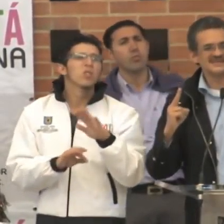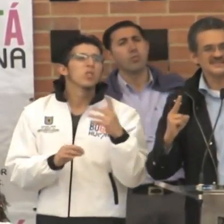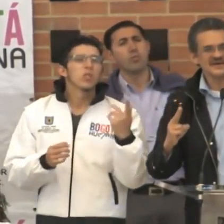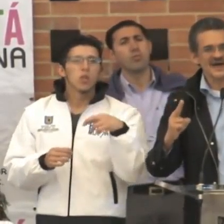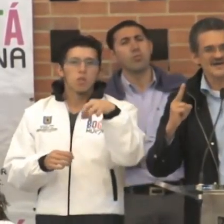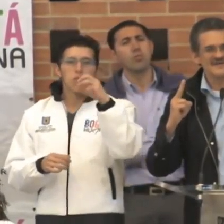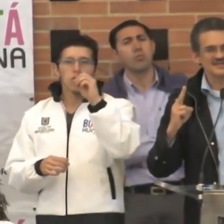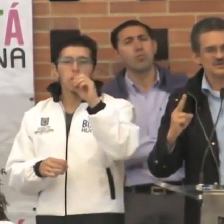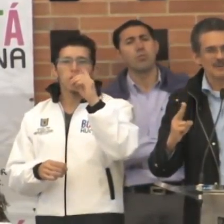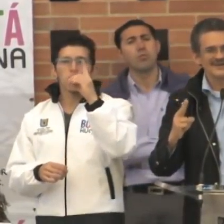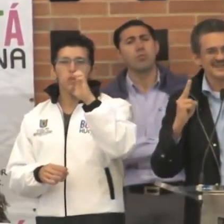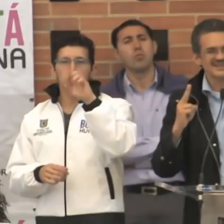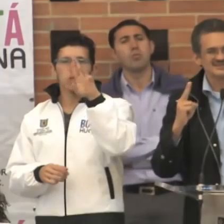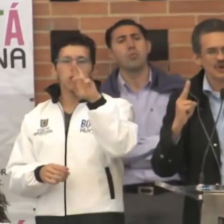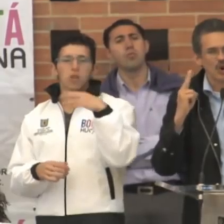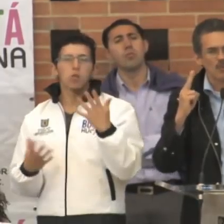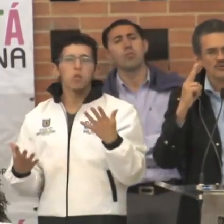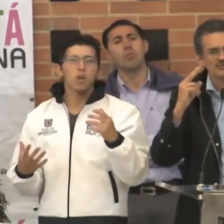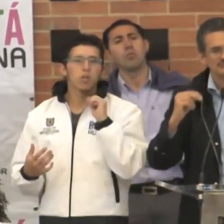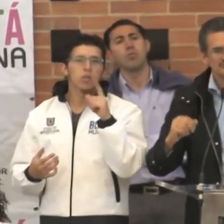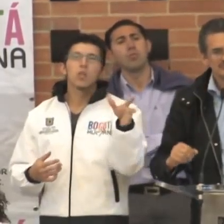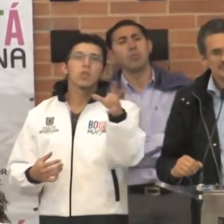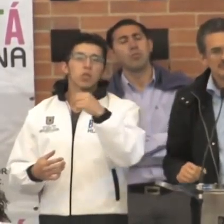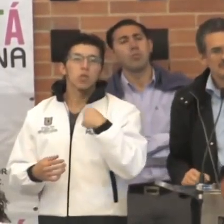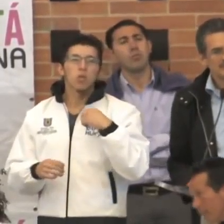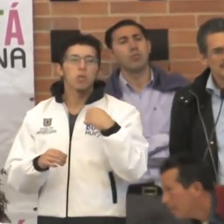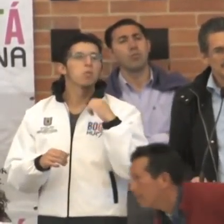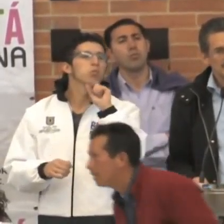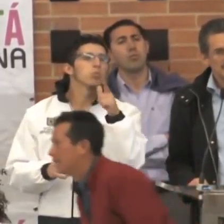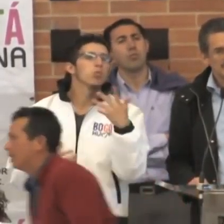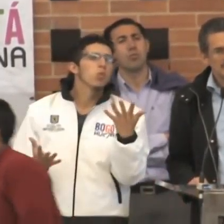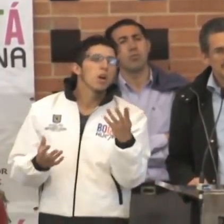de decidir efectivamente el destino común.